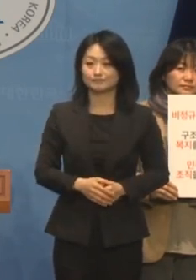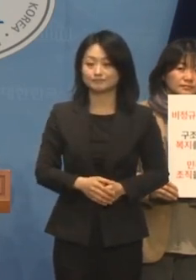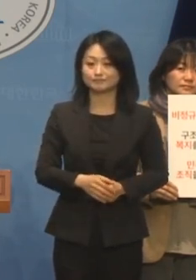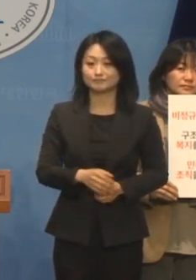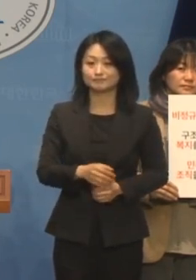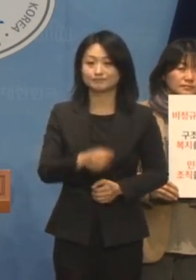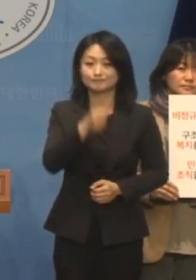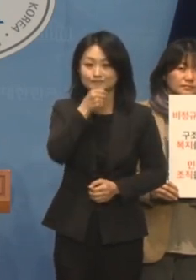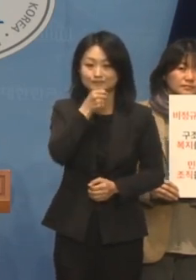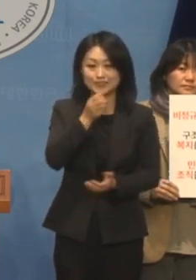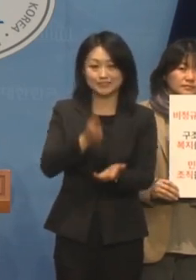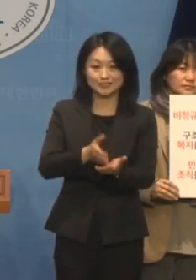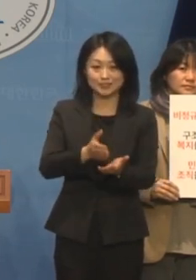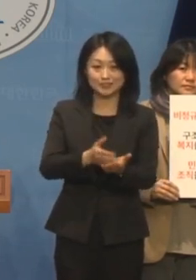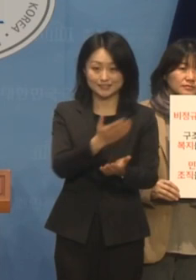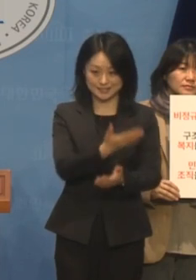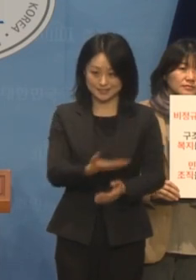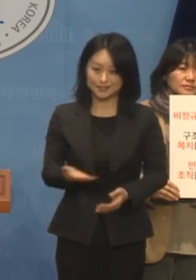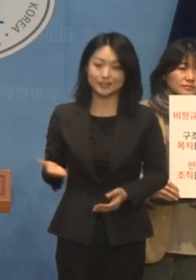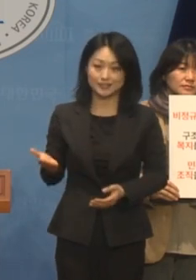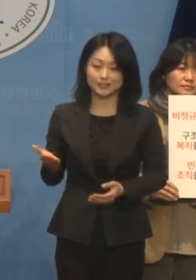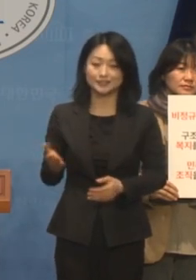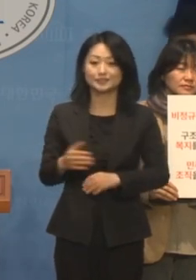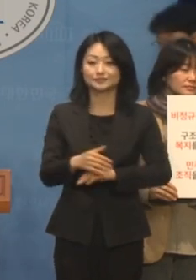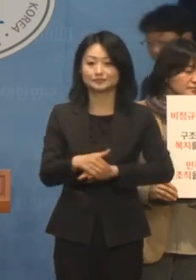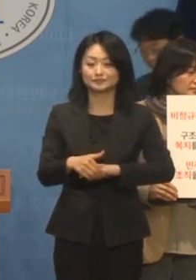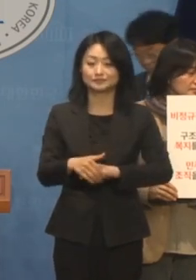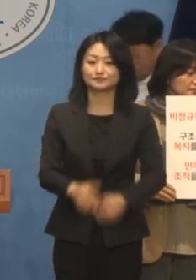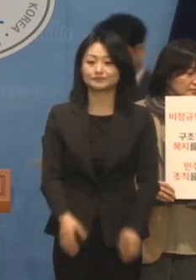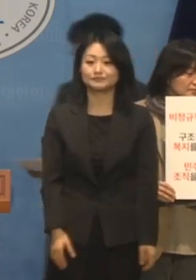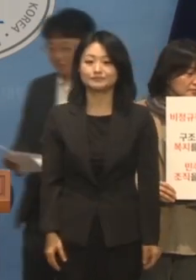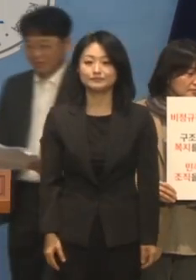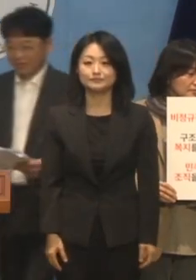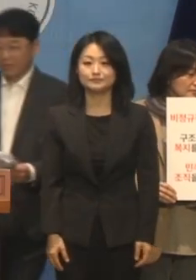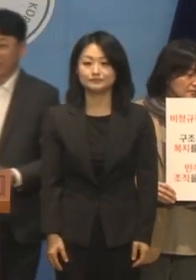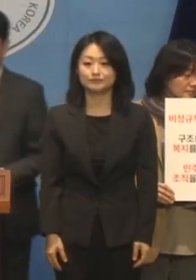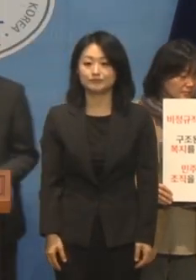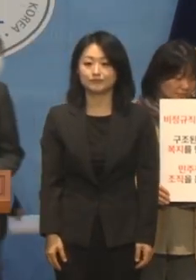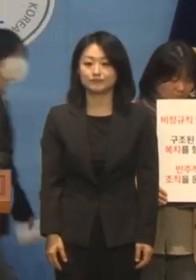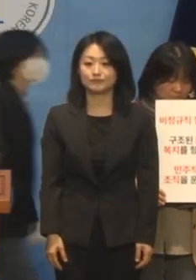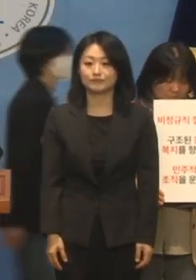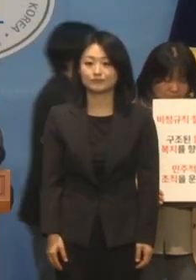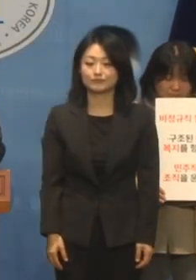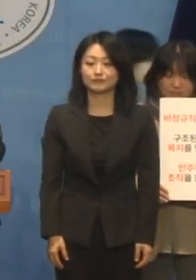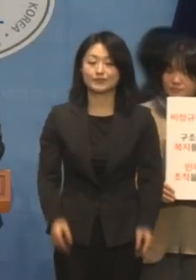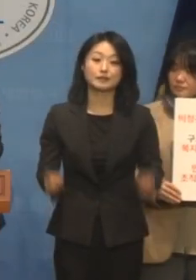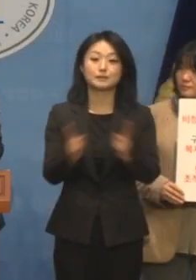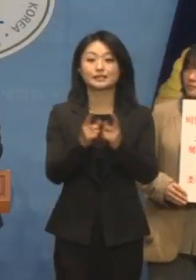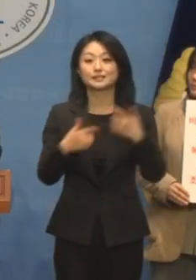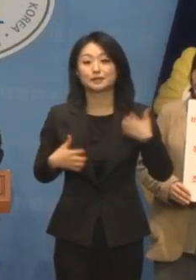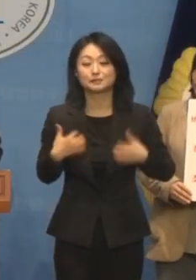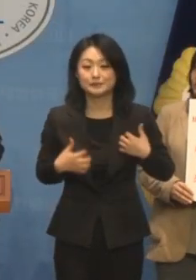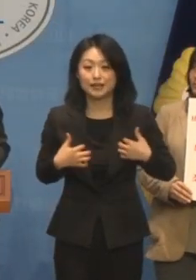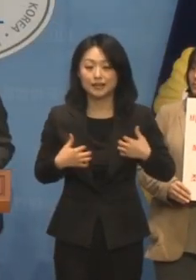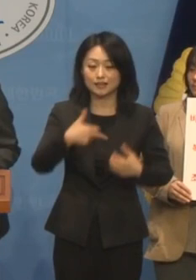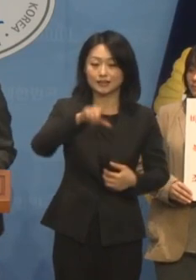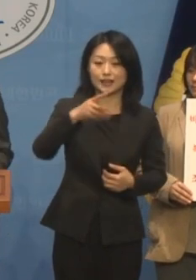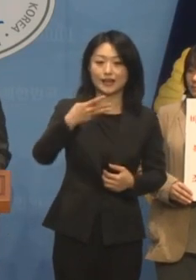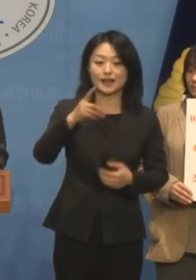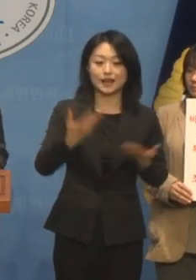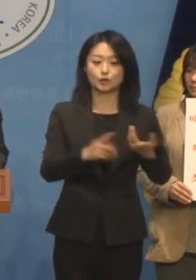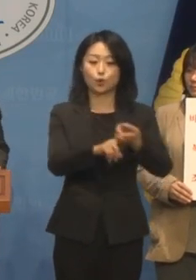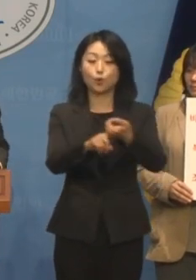봐주시는 분께서 구체적으로 진행해 주시겠습니다. 네, 반갑습니다. 그 카라